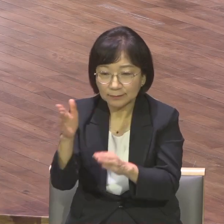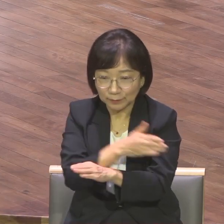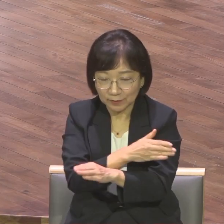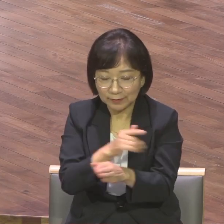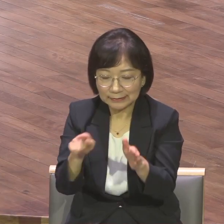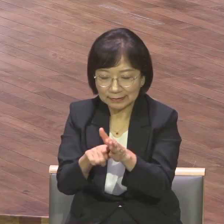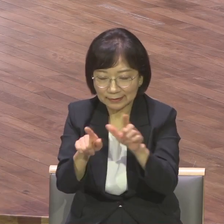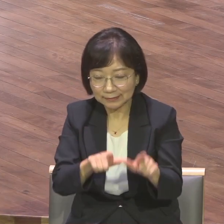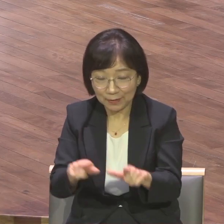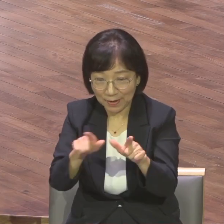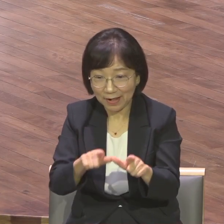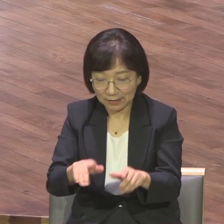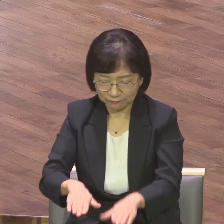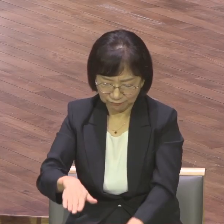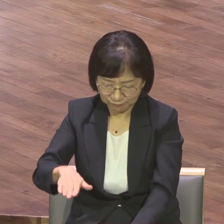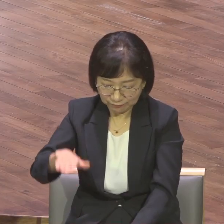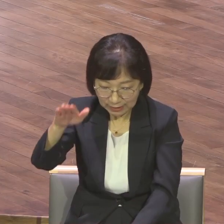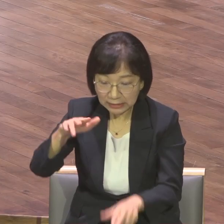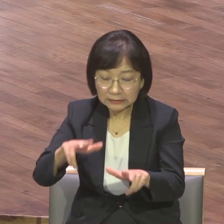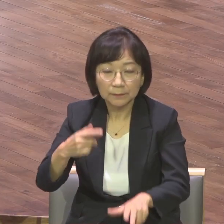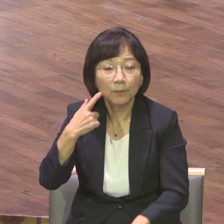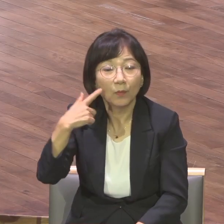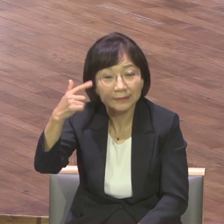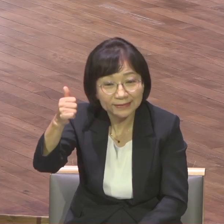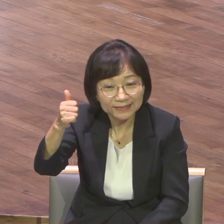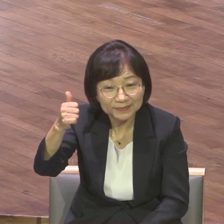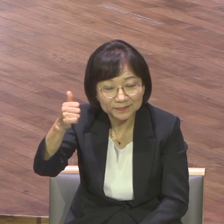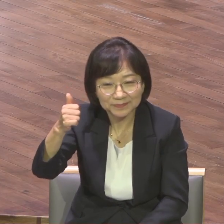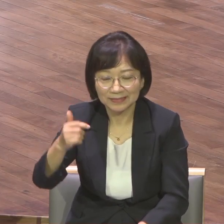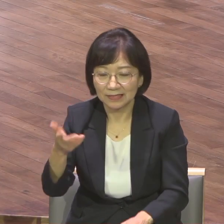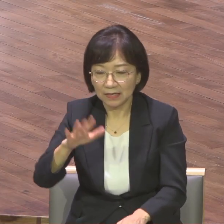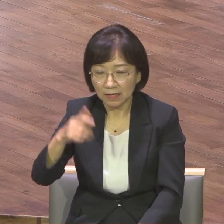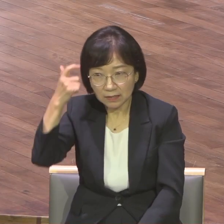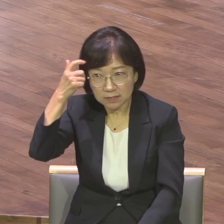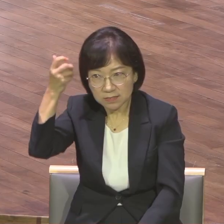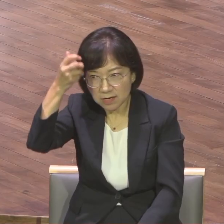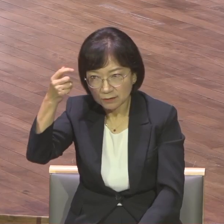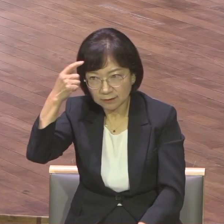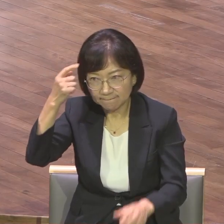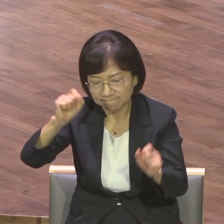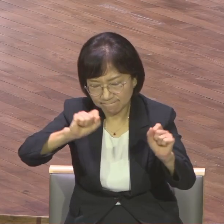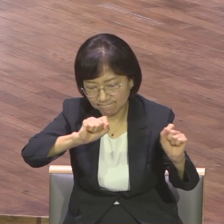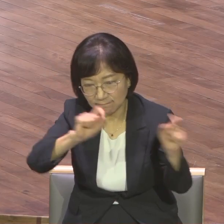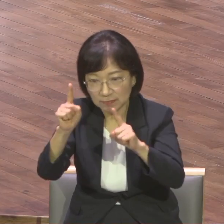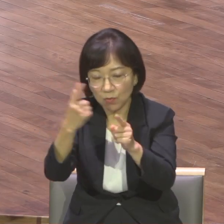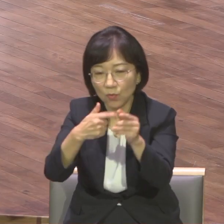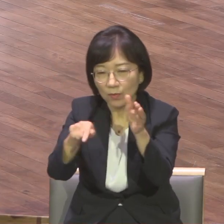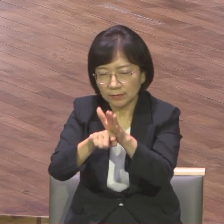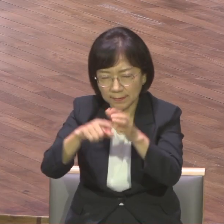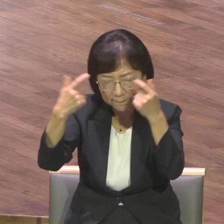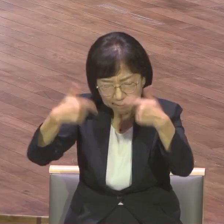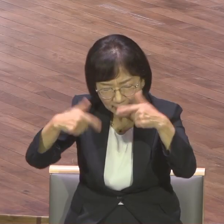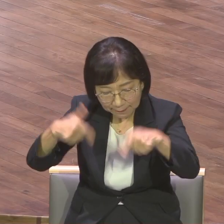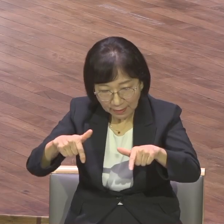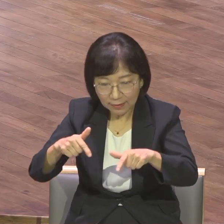매일매일 깨어있기 위해서 하루도 빠지지 않고 하나님 앞에 묵상하는데